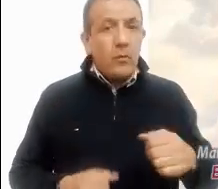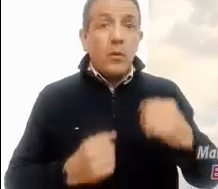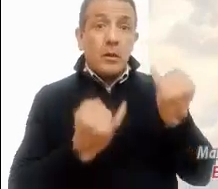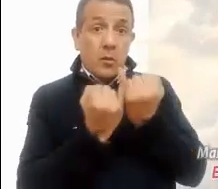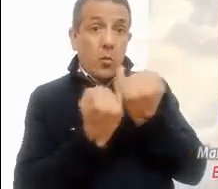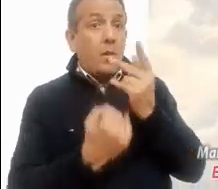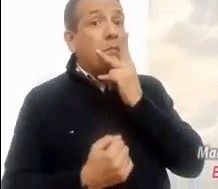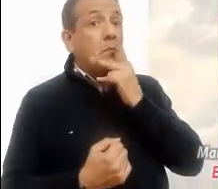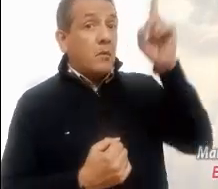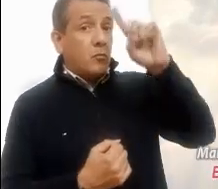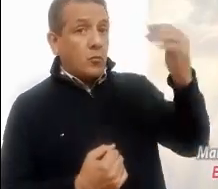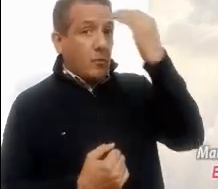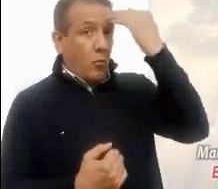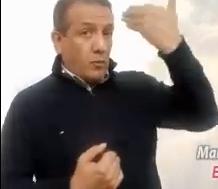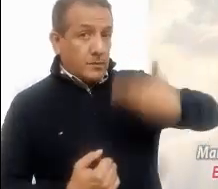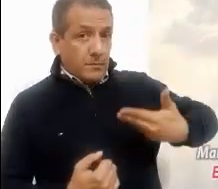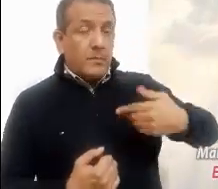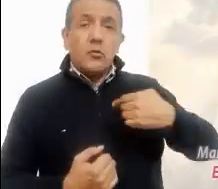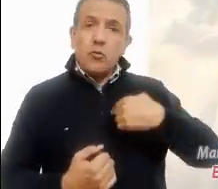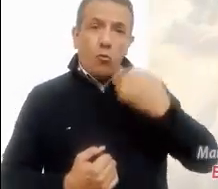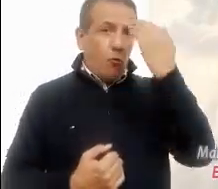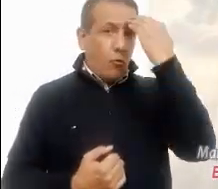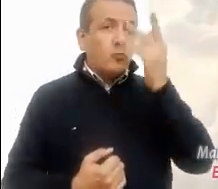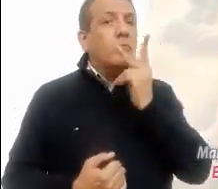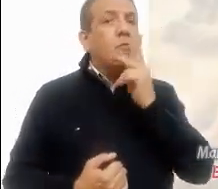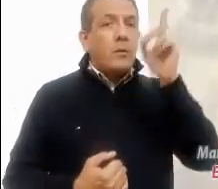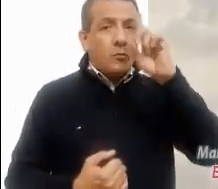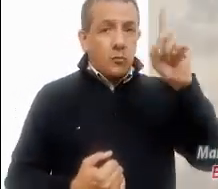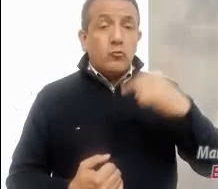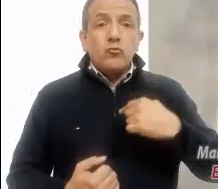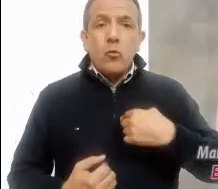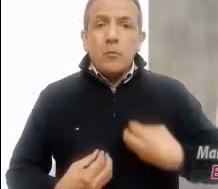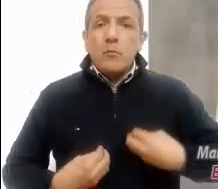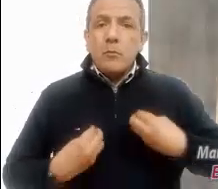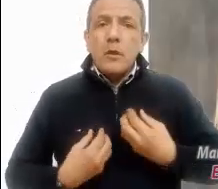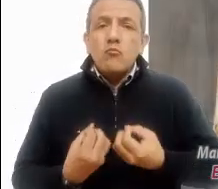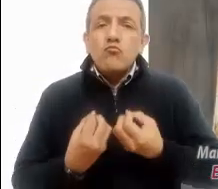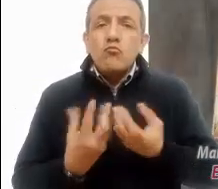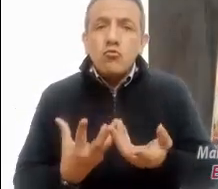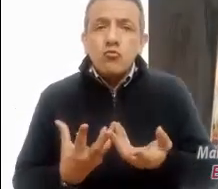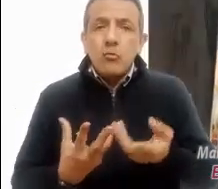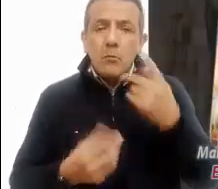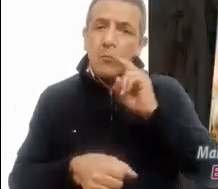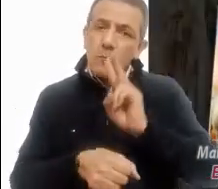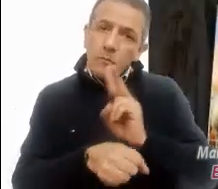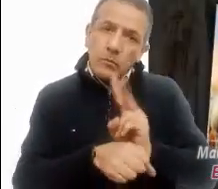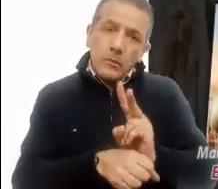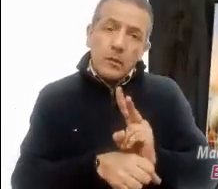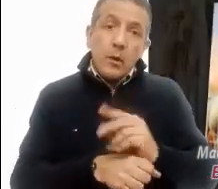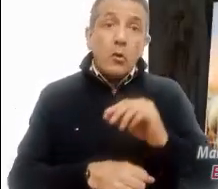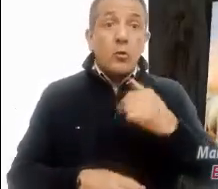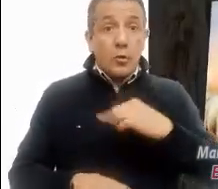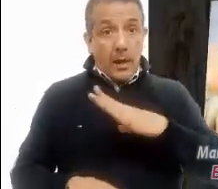Padre, yo doy la vida por mis ovejas. Tengo además otras ovejas que no son de este